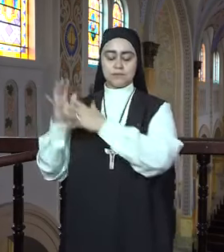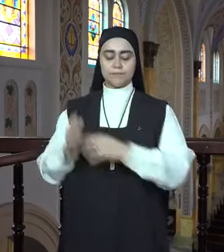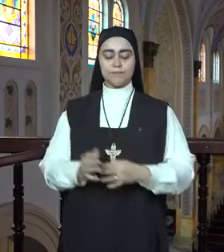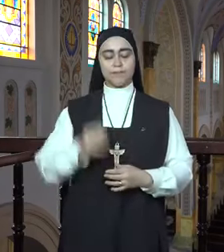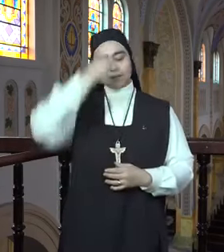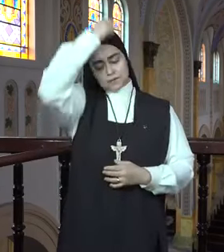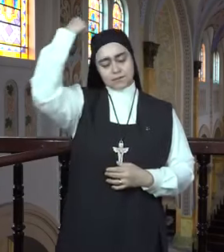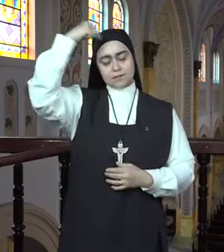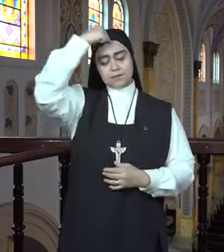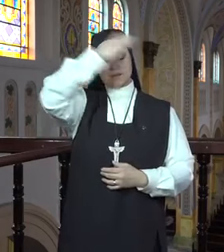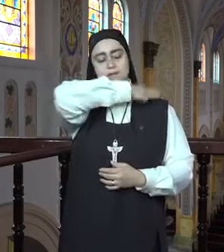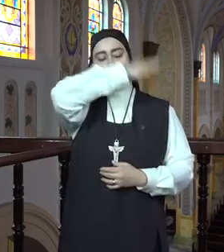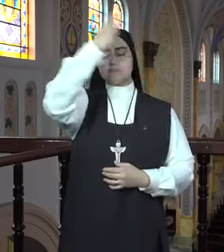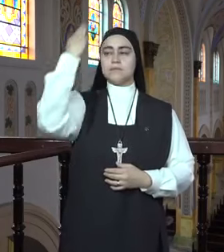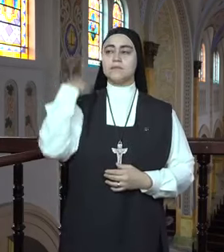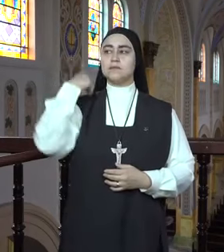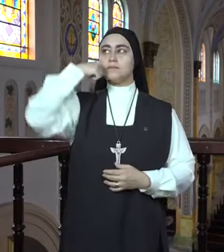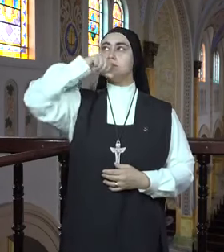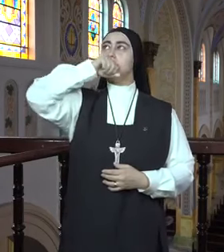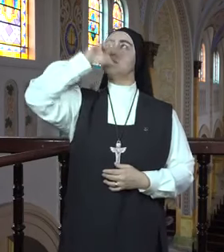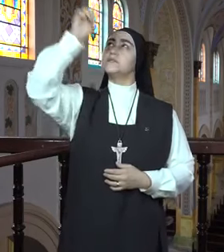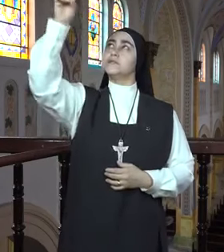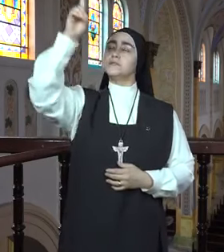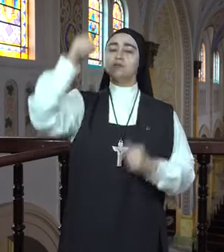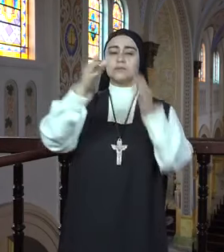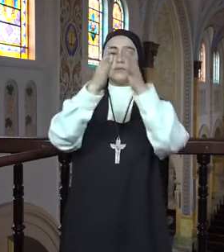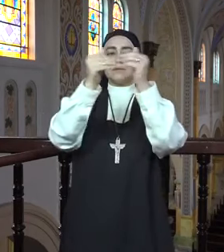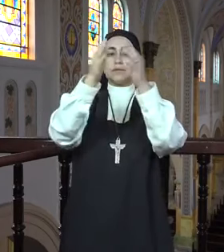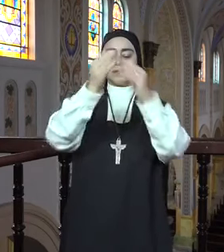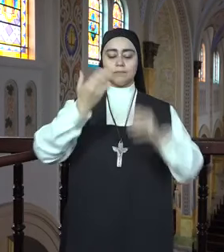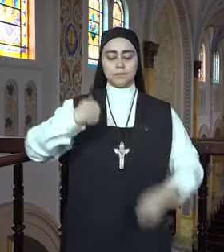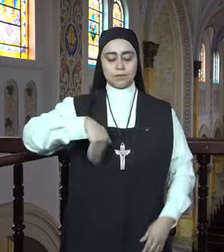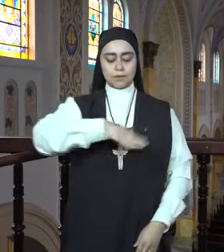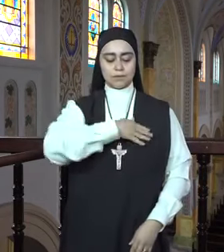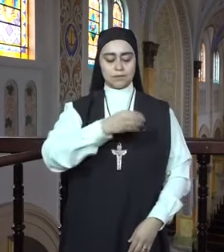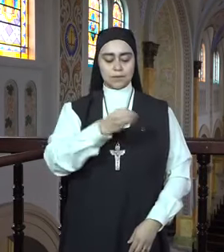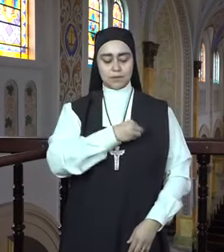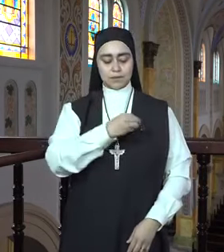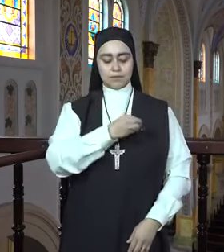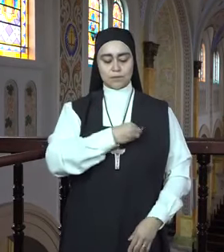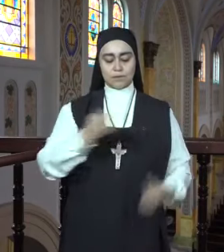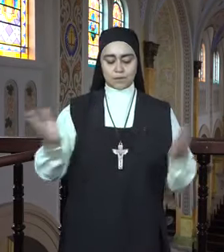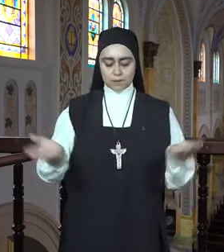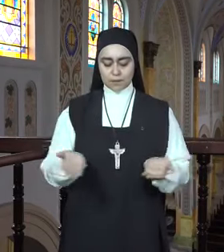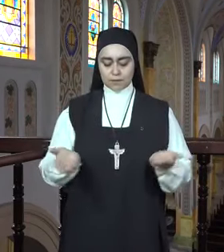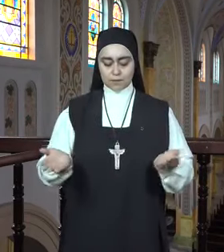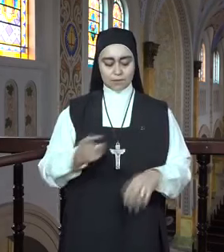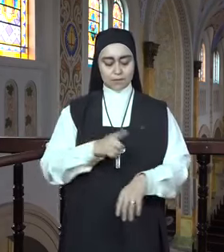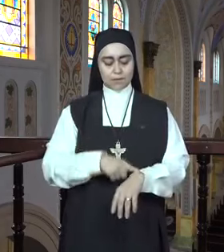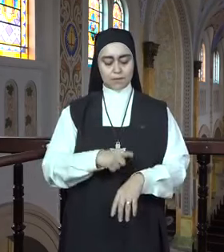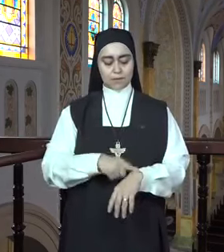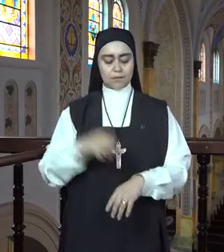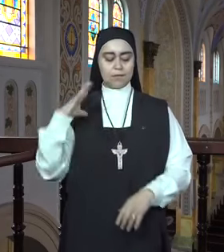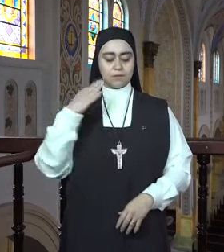Jesus. Santa Maria, Mãe de Deus, rogai por nós, pecadores, agora e na hora de